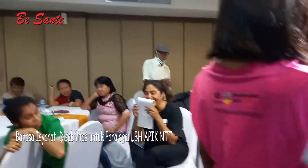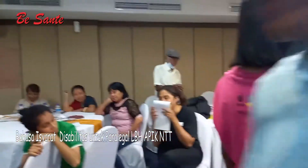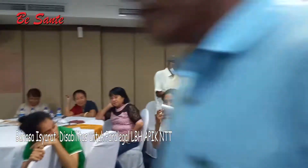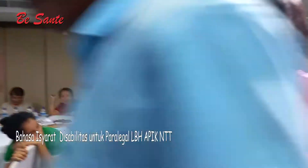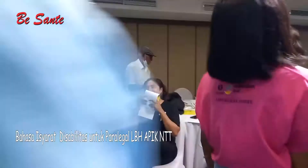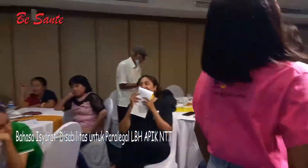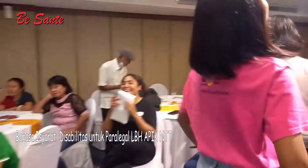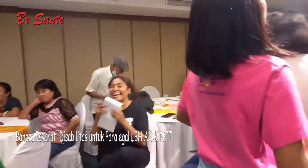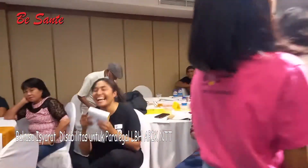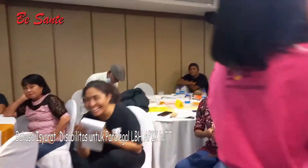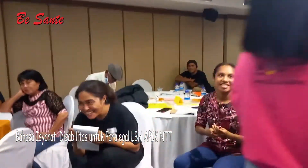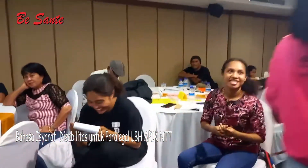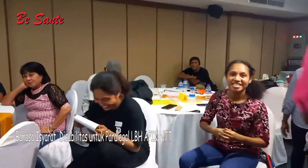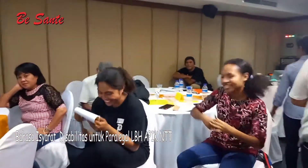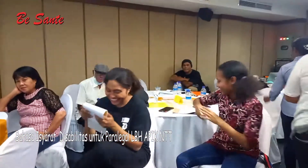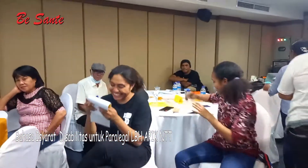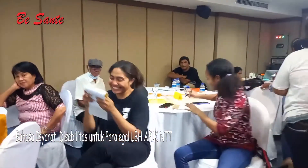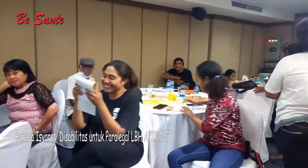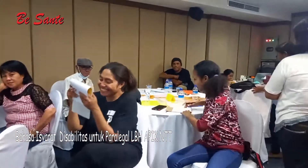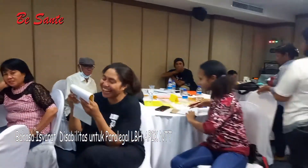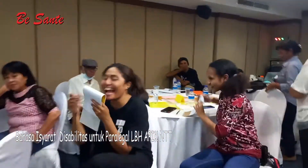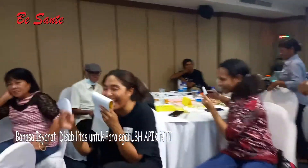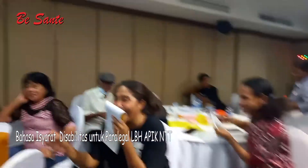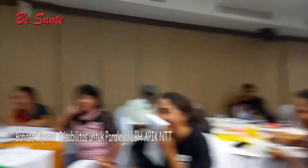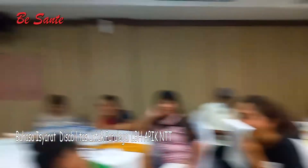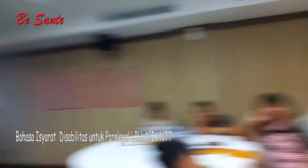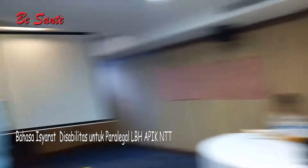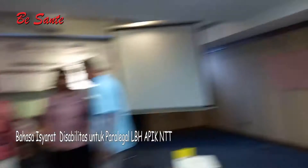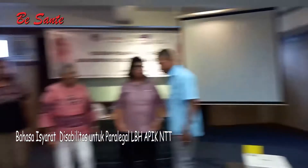Jangan kasih nilai tambah. Oh. Jangan kasih. Jangan paling